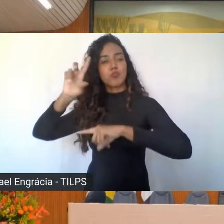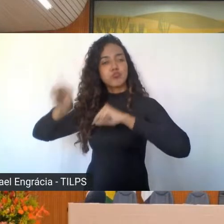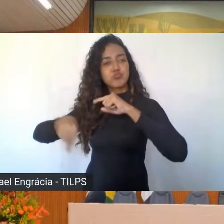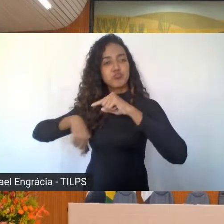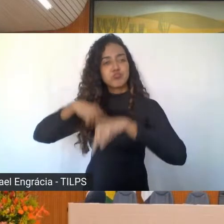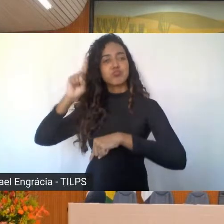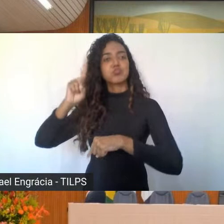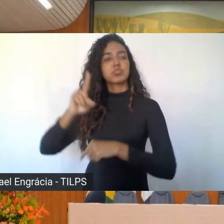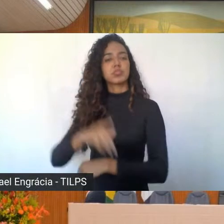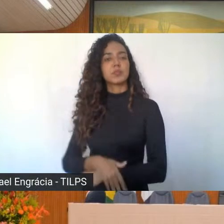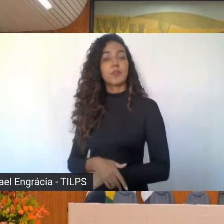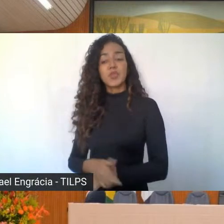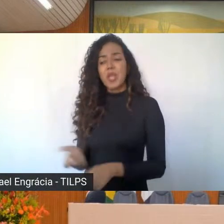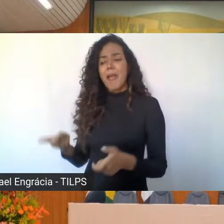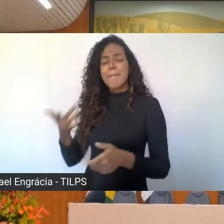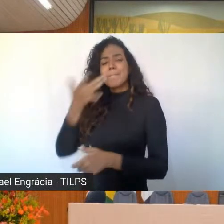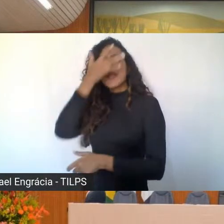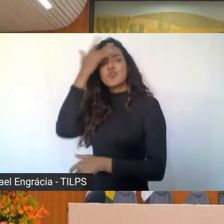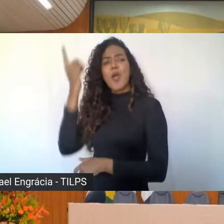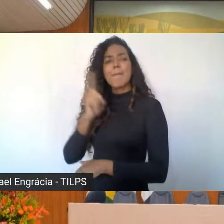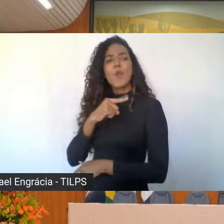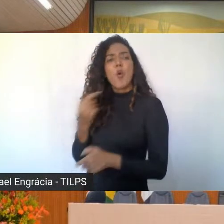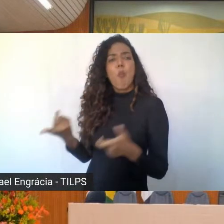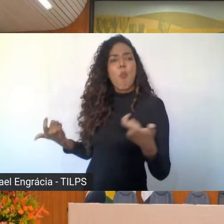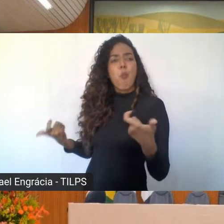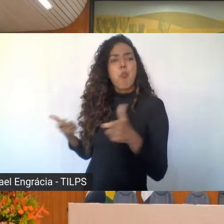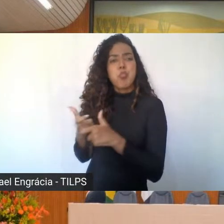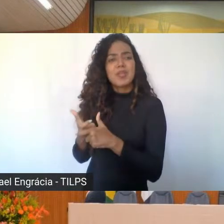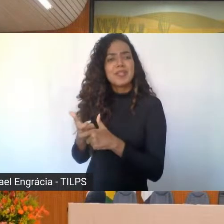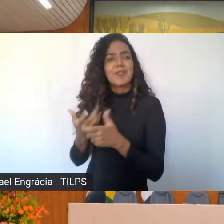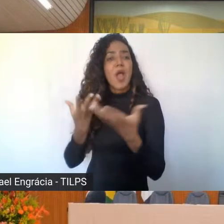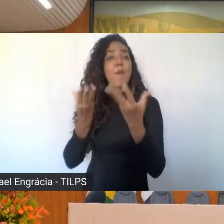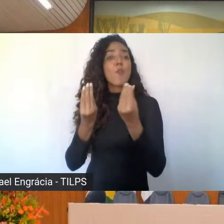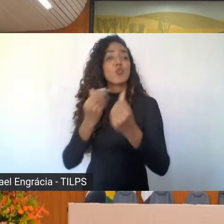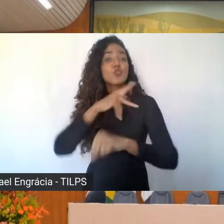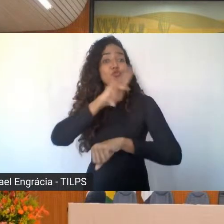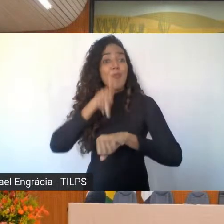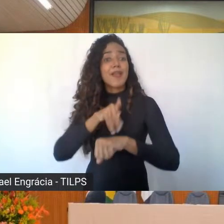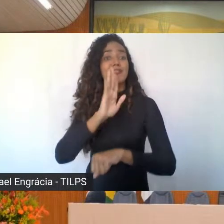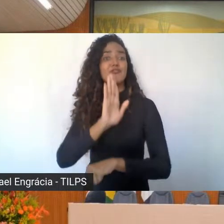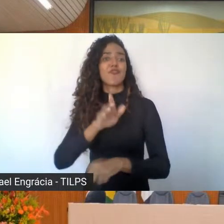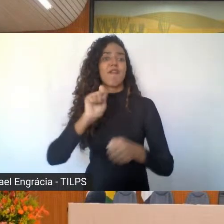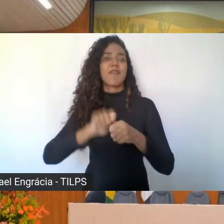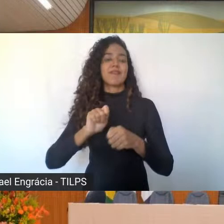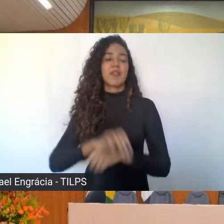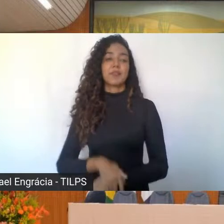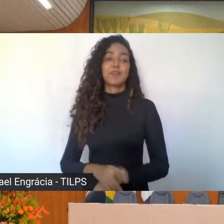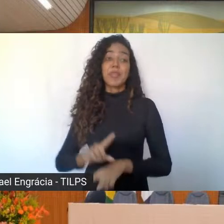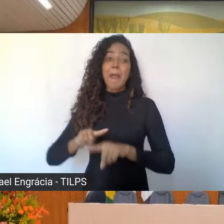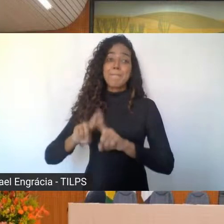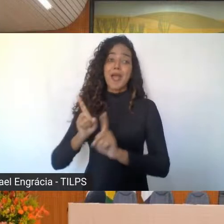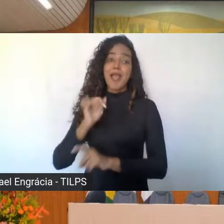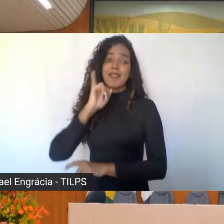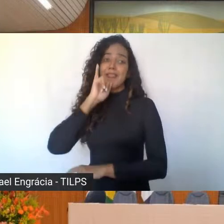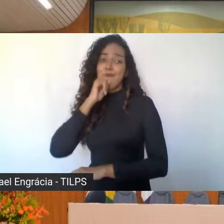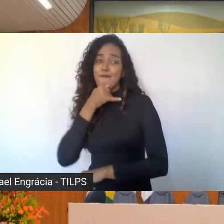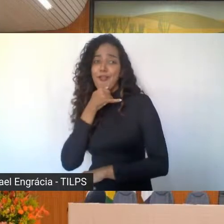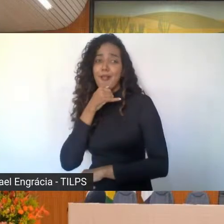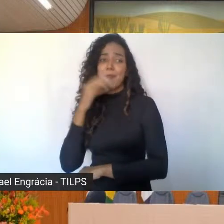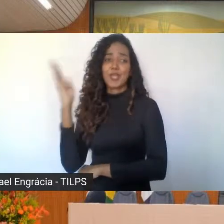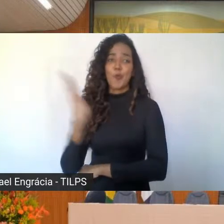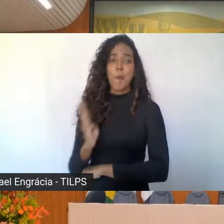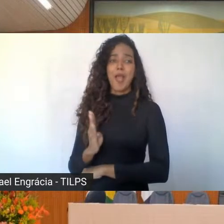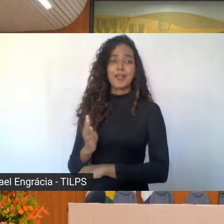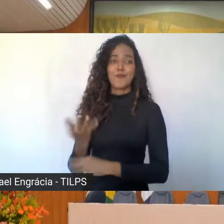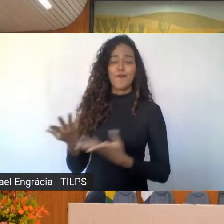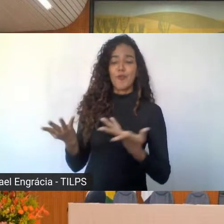Pouquíssimas pessoas hoje morrem e vários países fizeram isso. Infelizmente, o Brasil ficou na briga da dicotomia em salvar vidas e